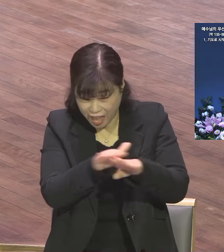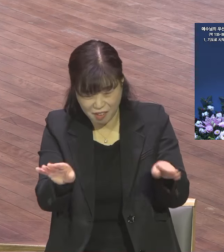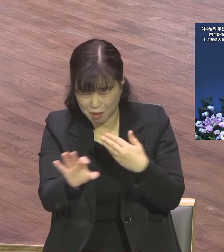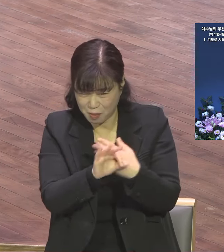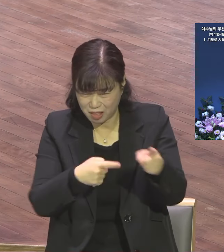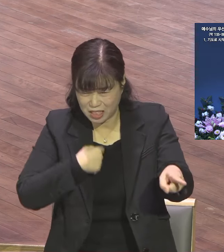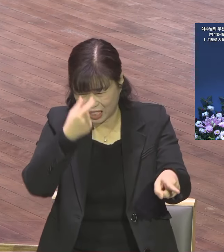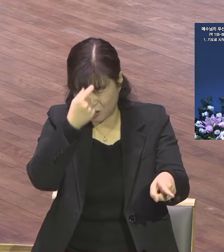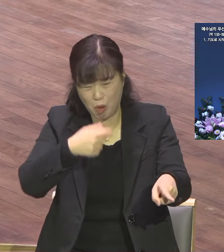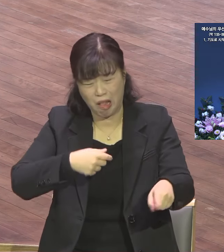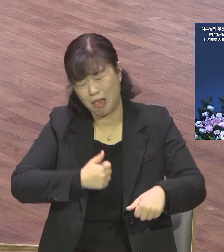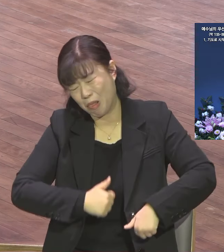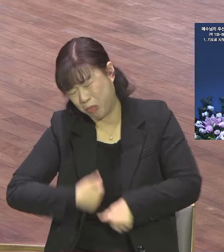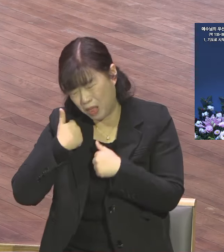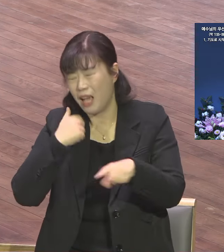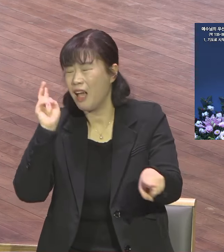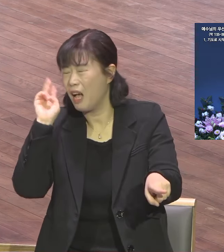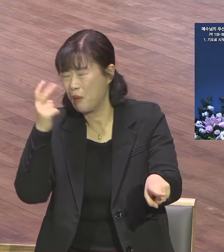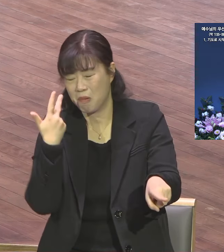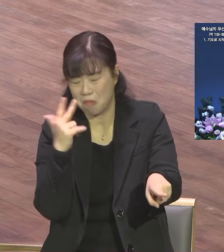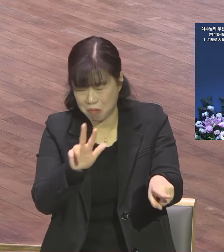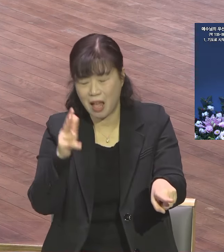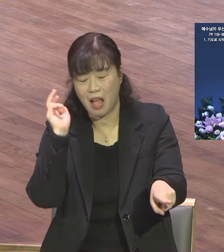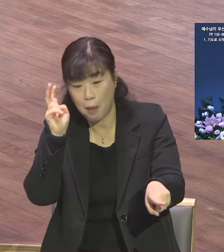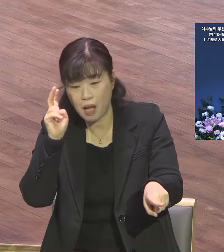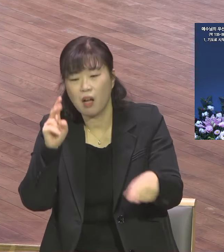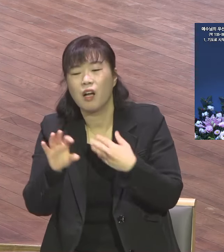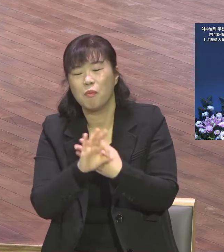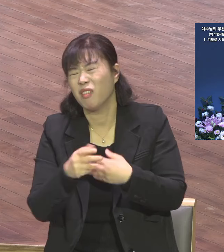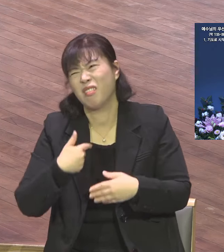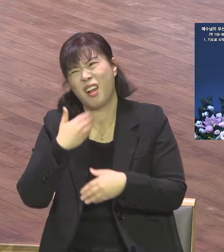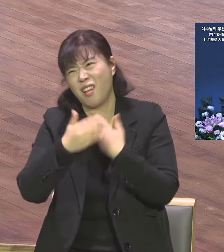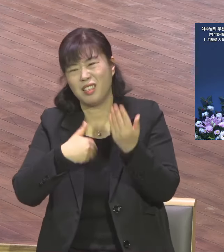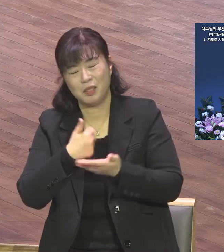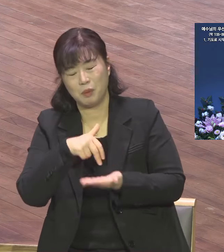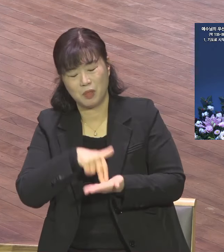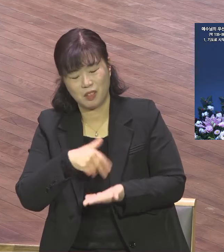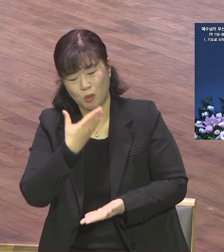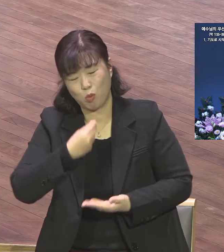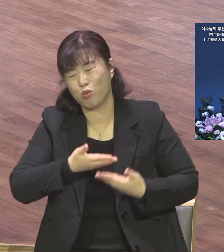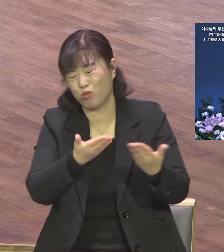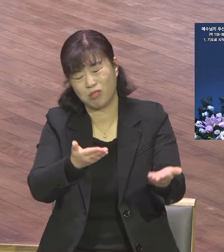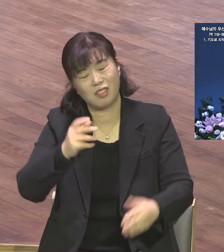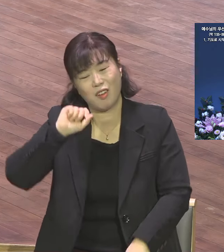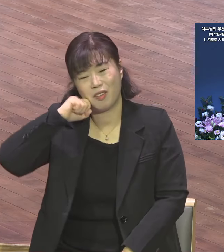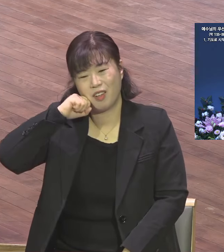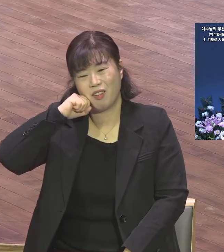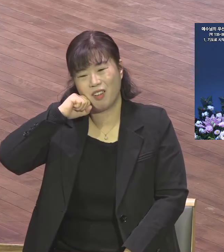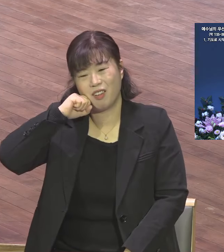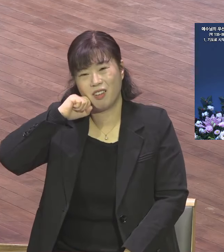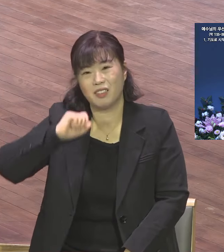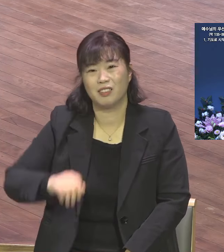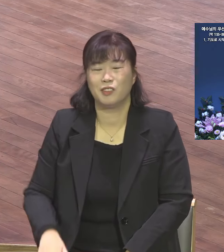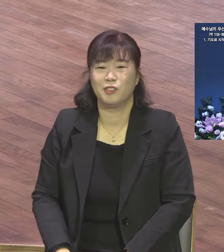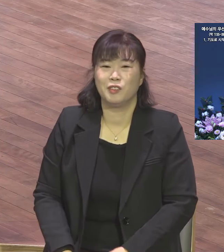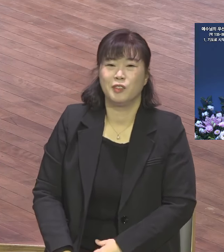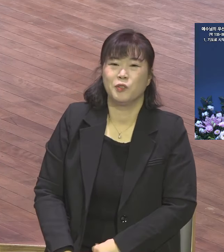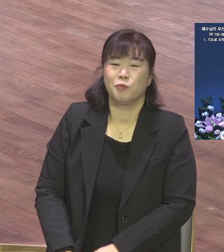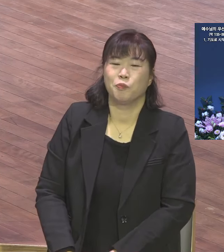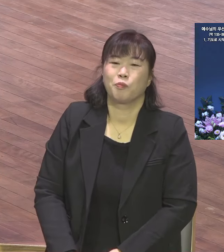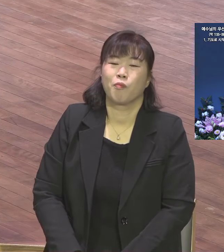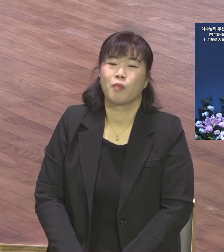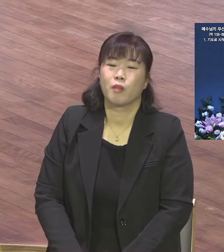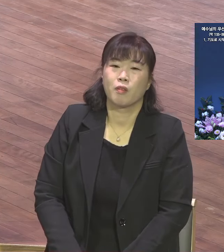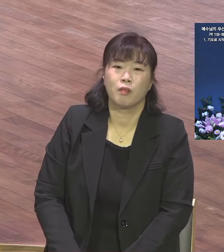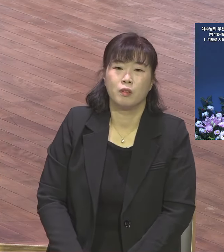예수님께서도 기도하셨는데 우리가 무슨 배짱으로 기도를 안 합니까? 무슨 머리가 그리 좋아가지고 기도를